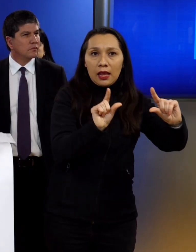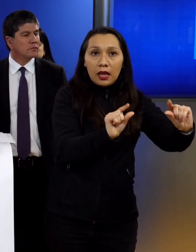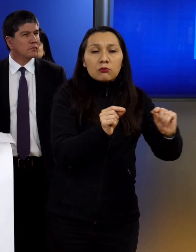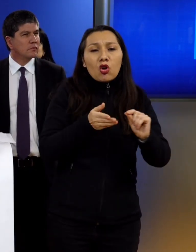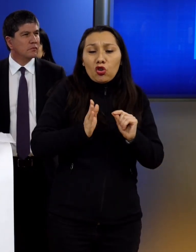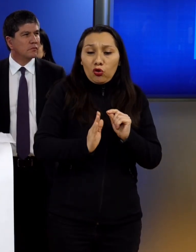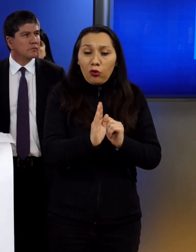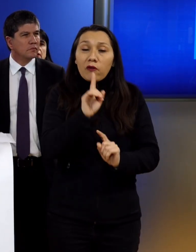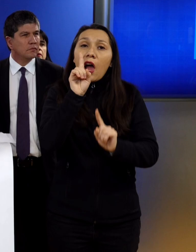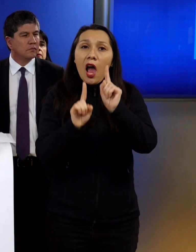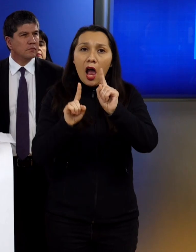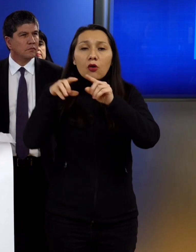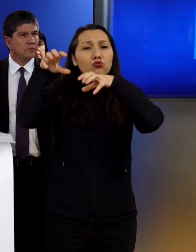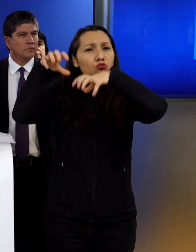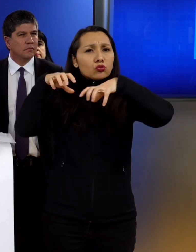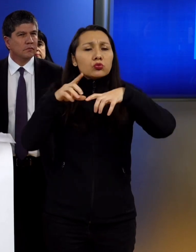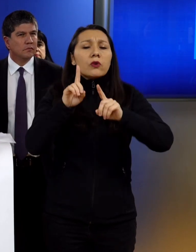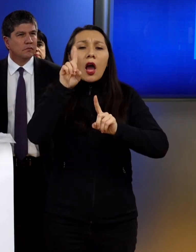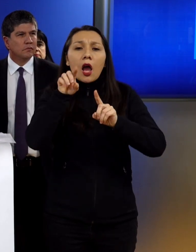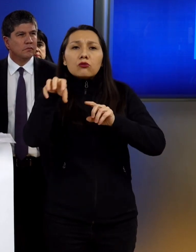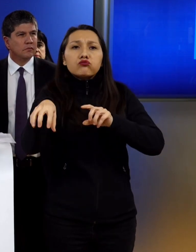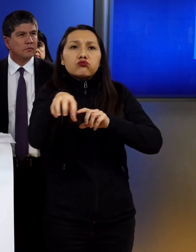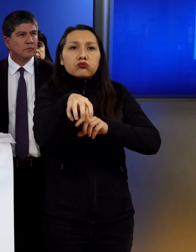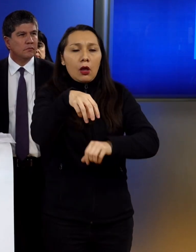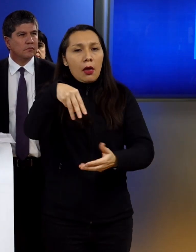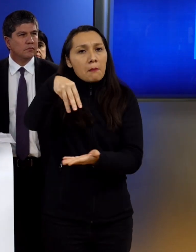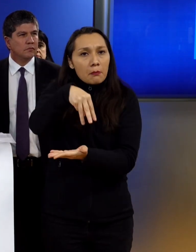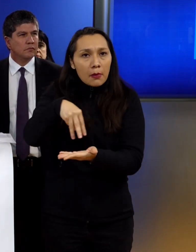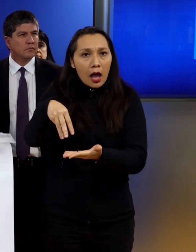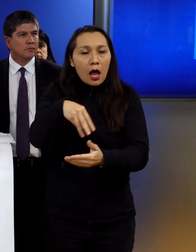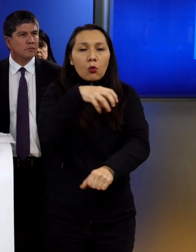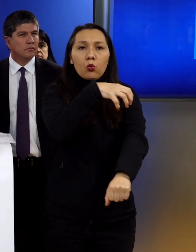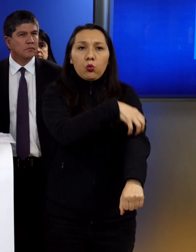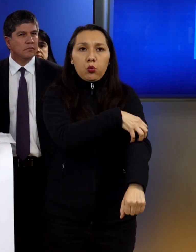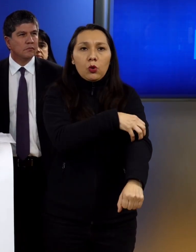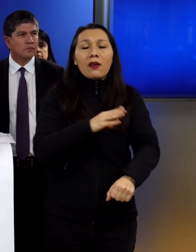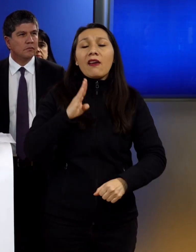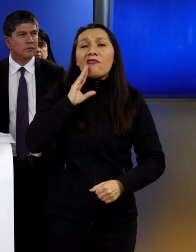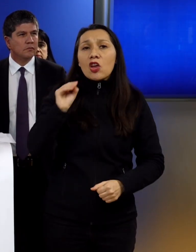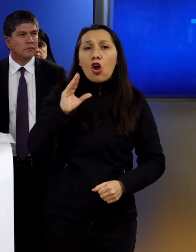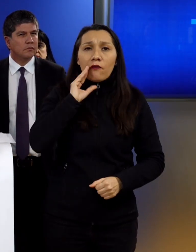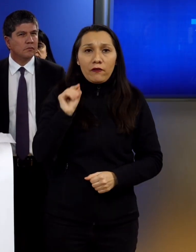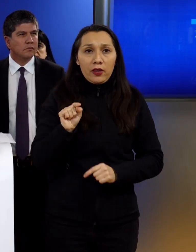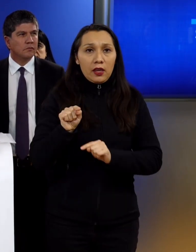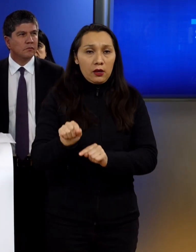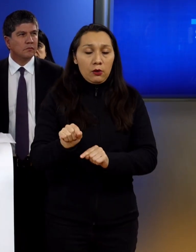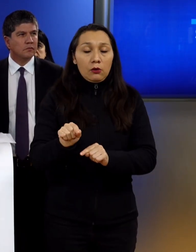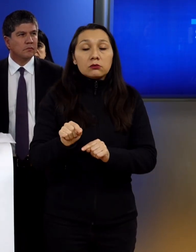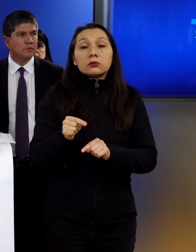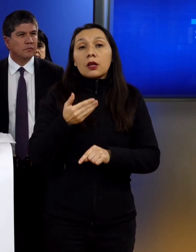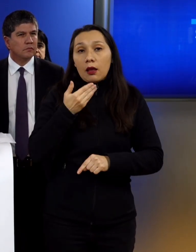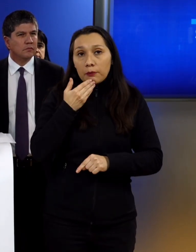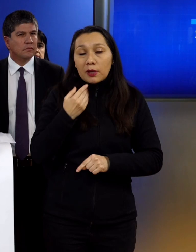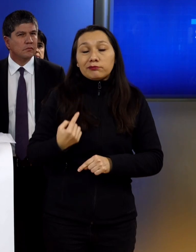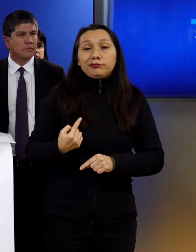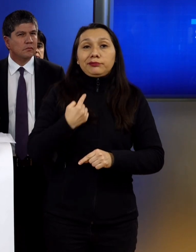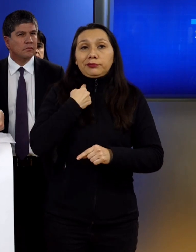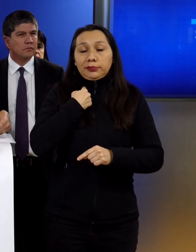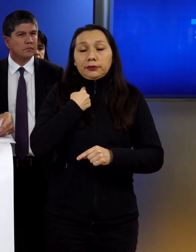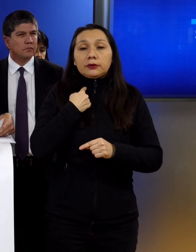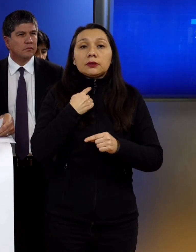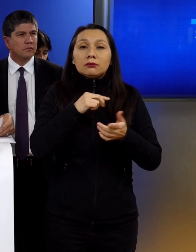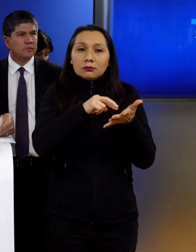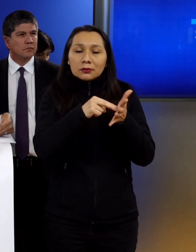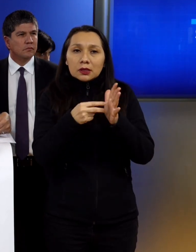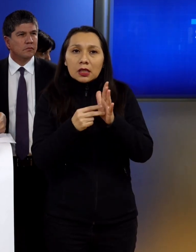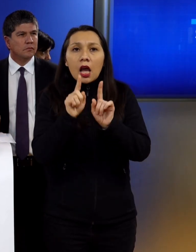sigue registrando algunas precipitaciones aisladas en la región del Maule y la región de Biobío. Hemos tenido afectaciones